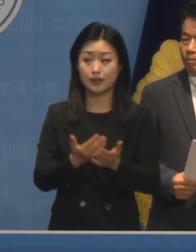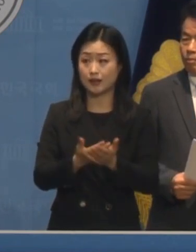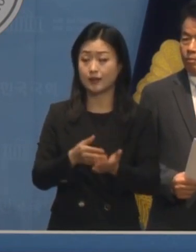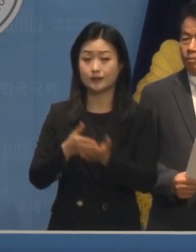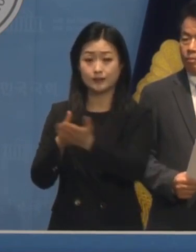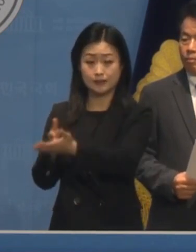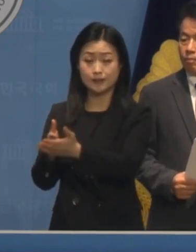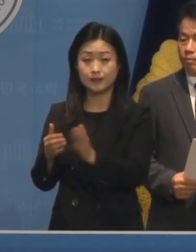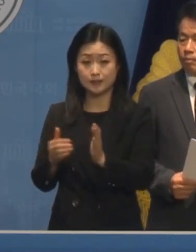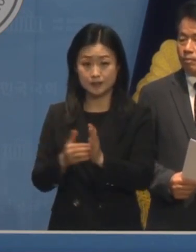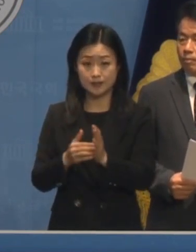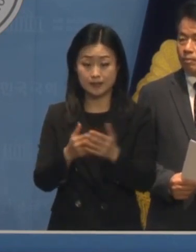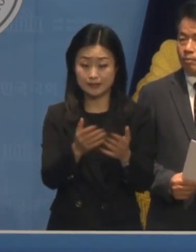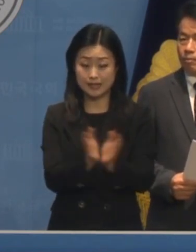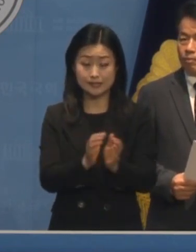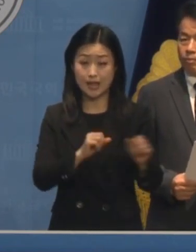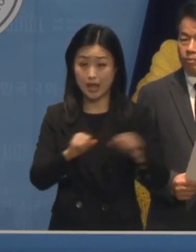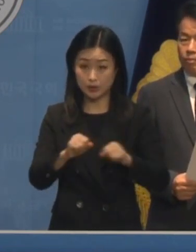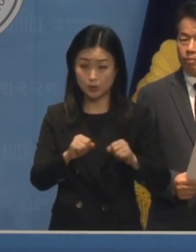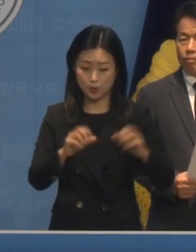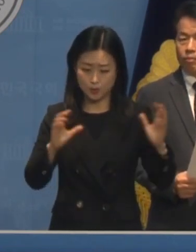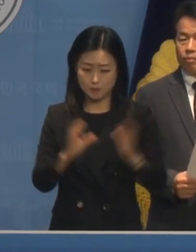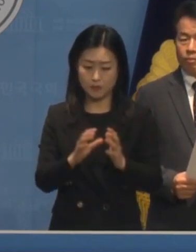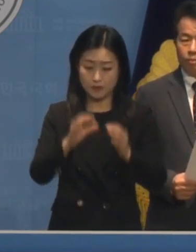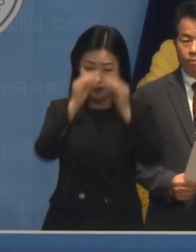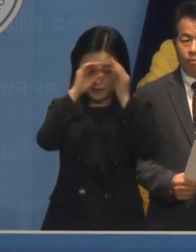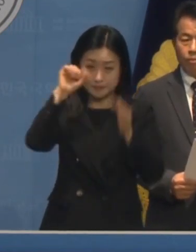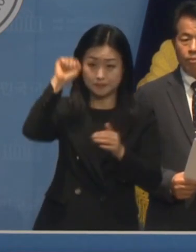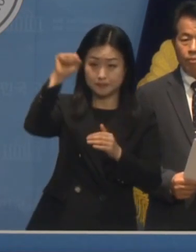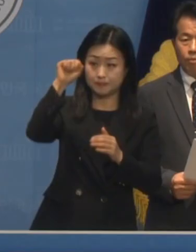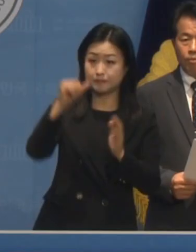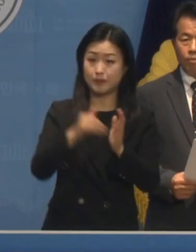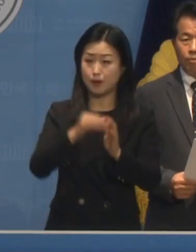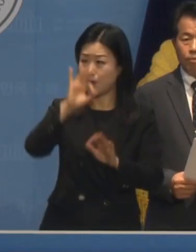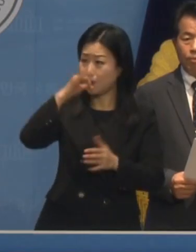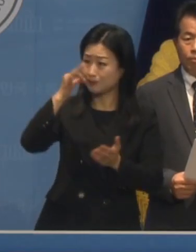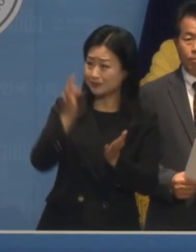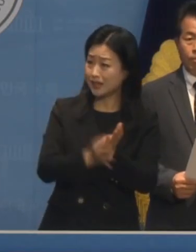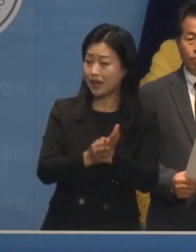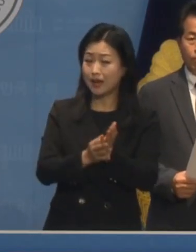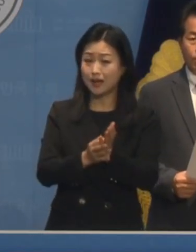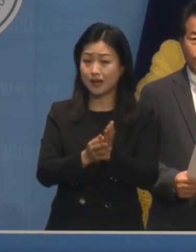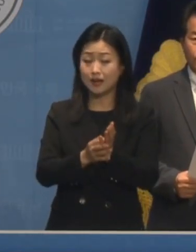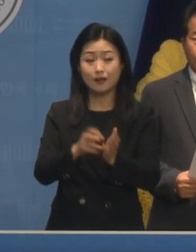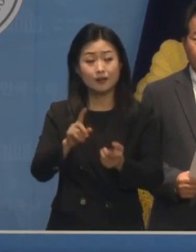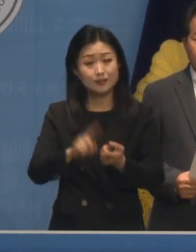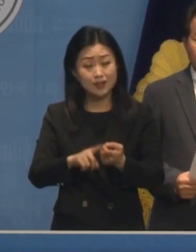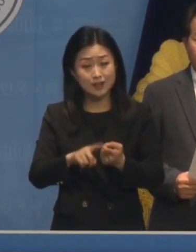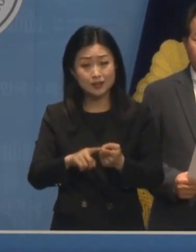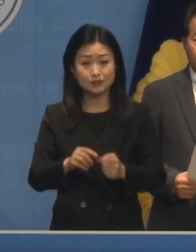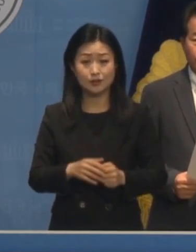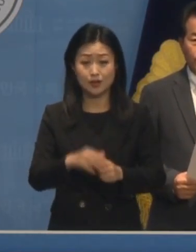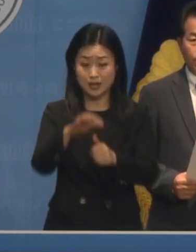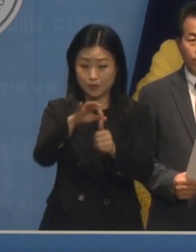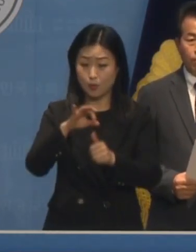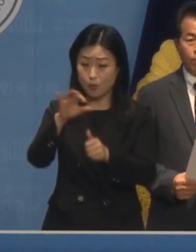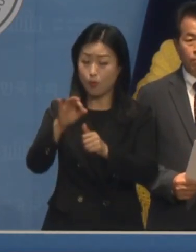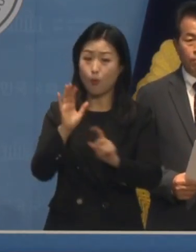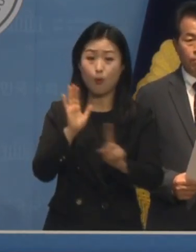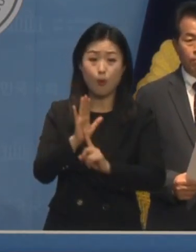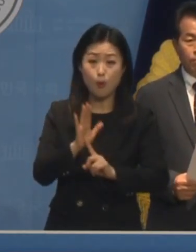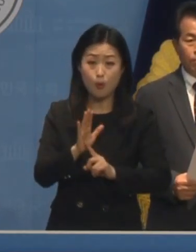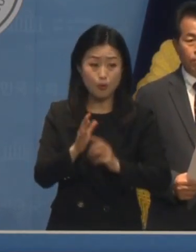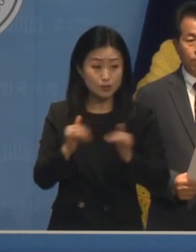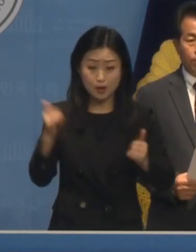위해 단체 행동을 할 수밖에 없었습니다 저임금 구조로 고착화된 임금 체계로 채용공고를 계속